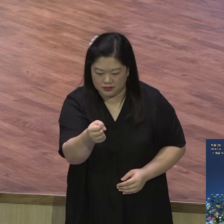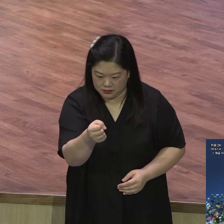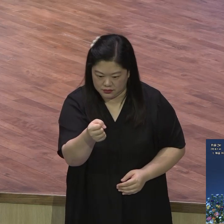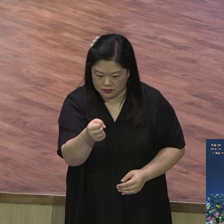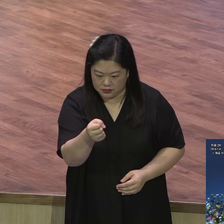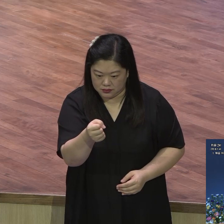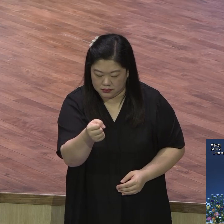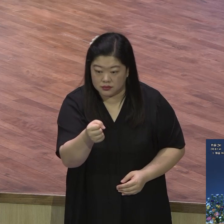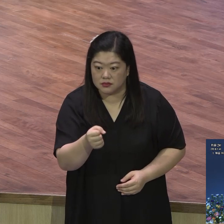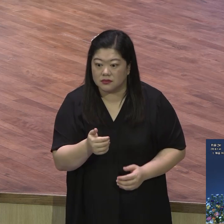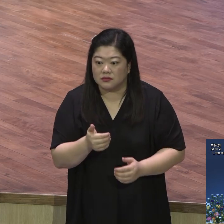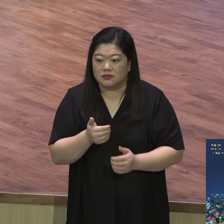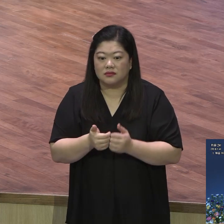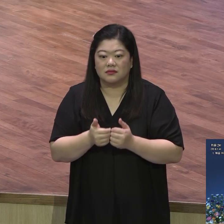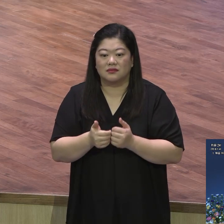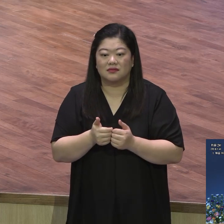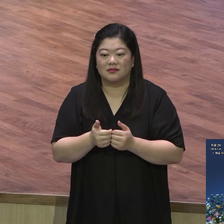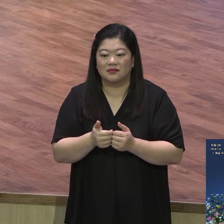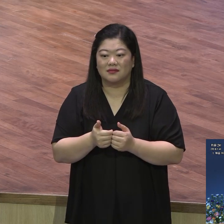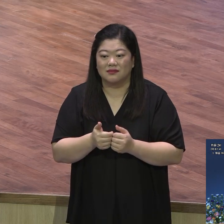거기서 하는 말이 목사님